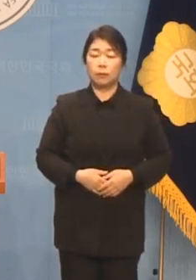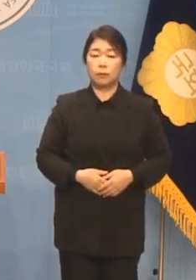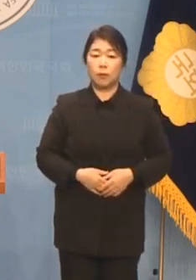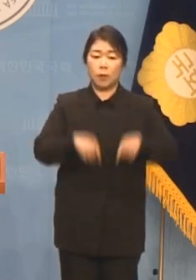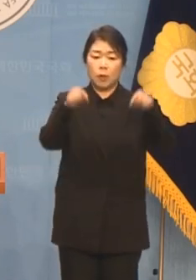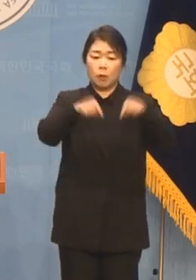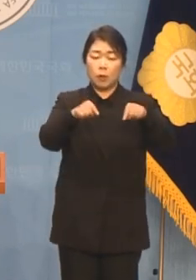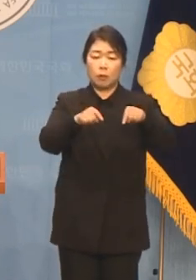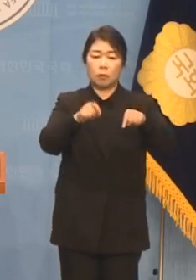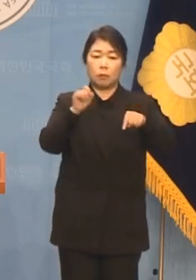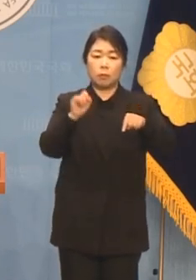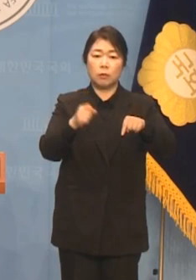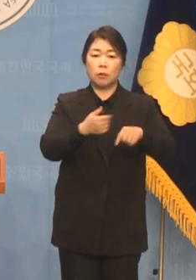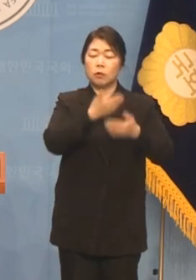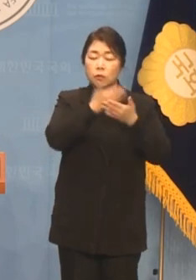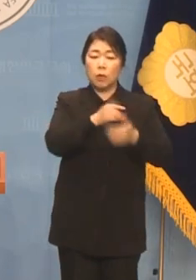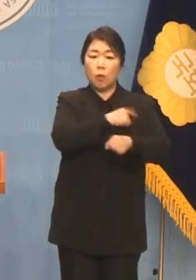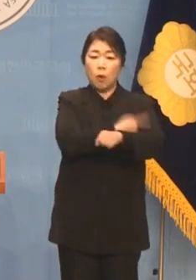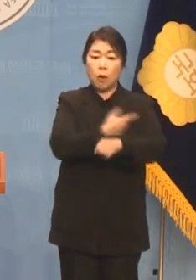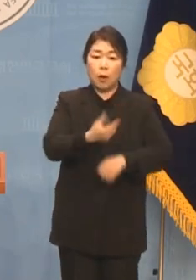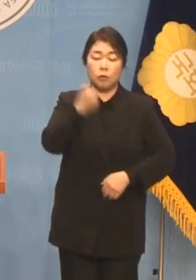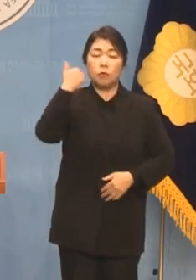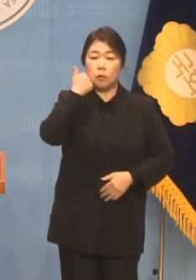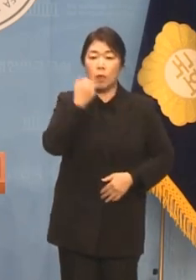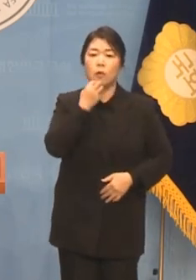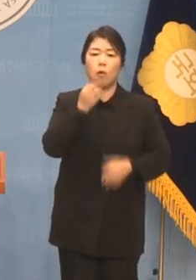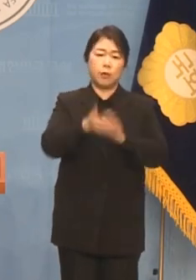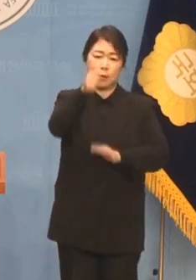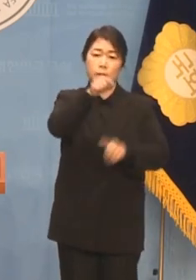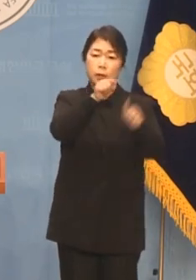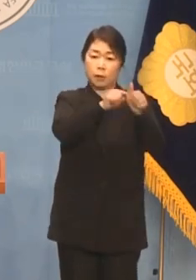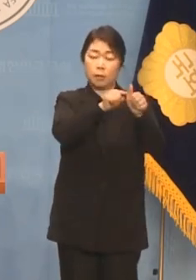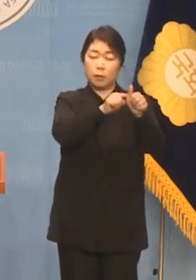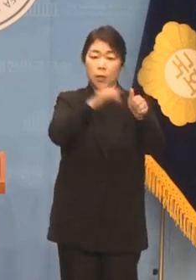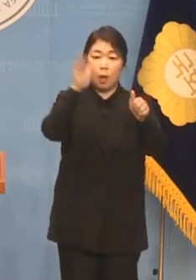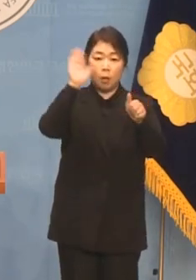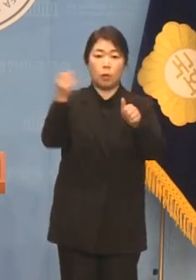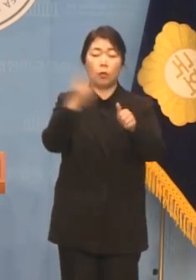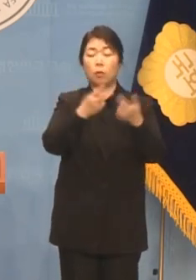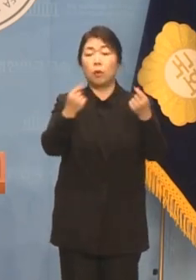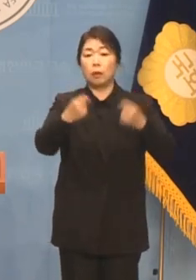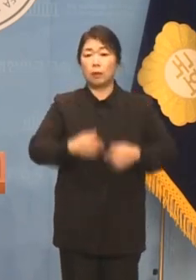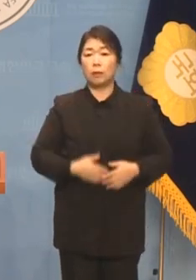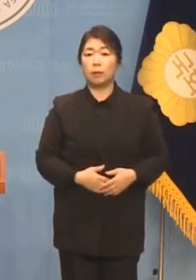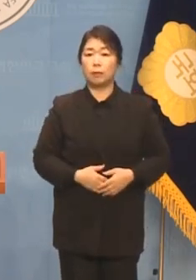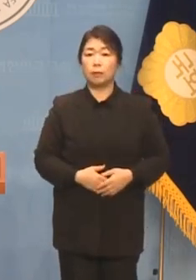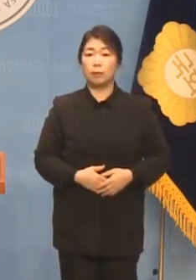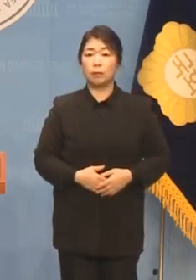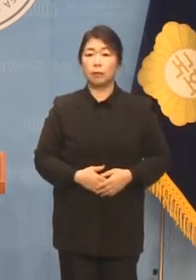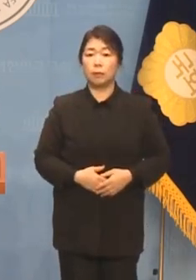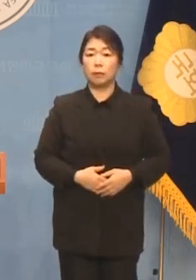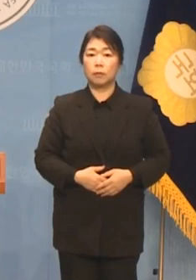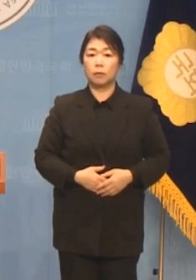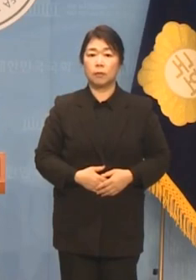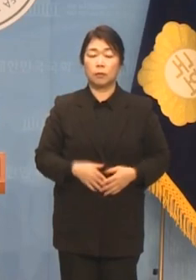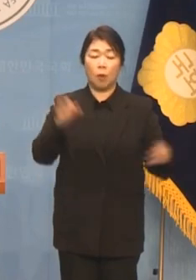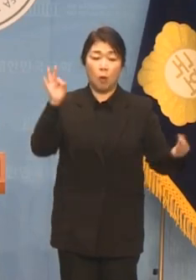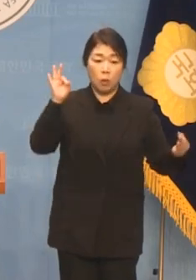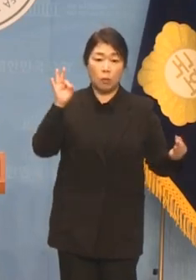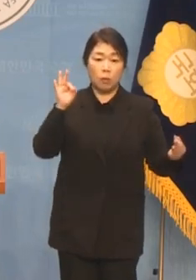키는 처음부터 서울시가지고 있었고 앞으로도 그러할 것입니다 허수에